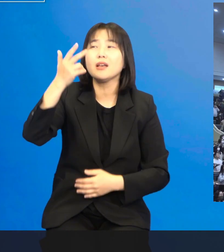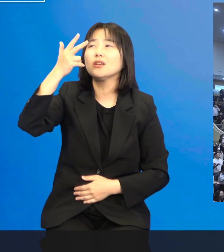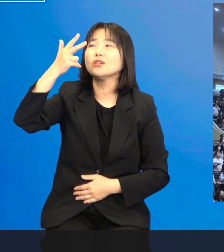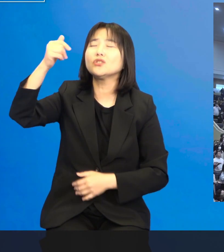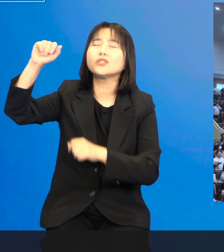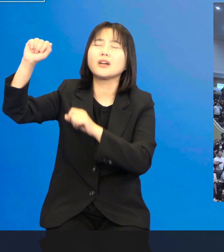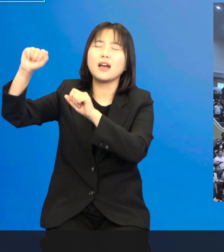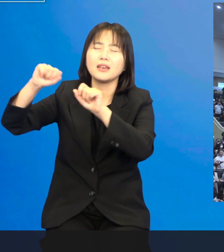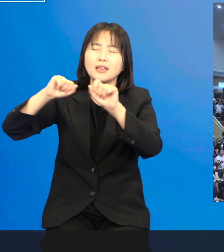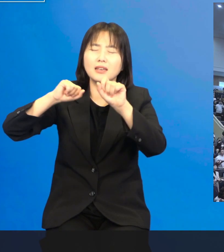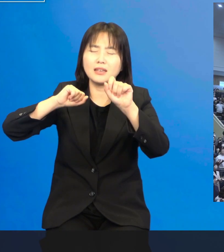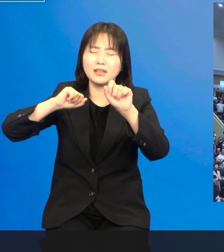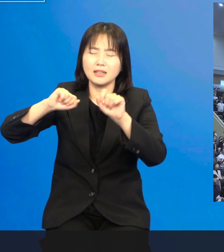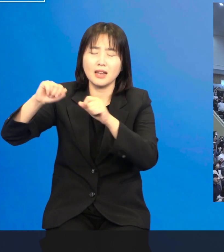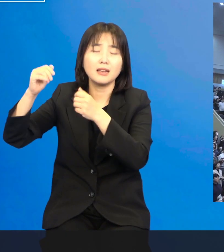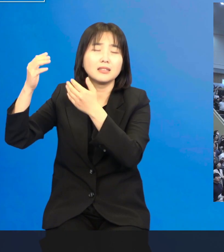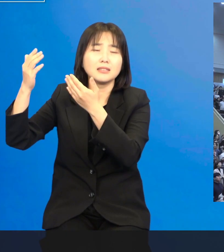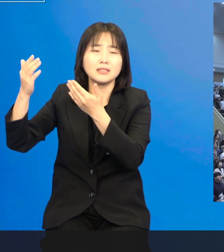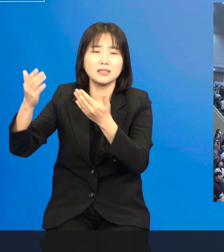일하시네. 주가